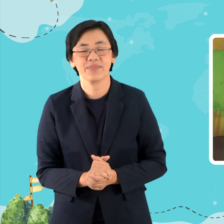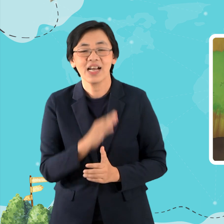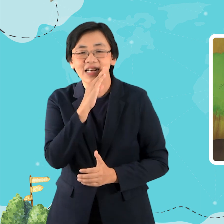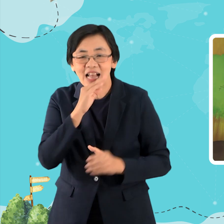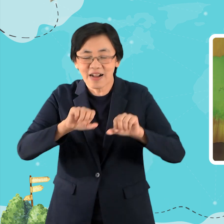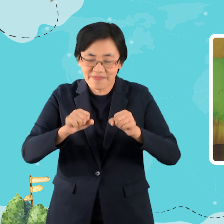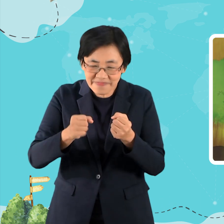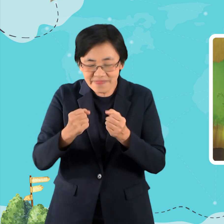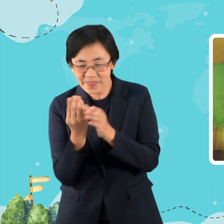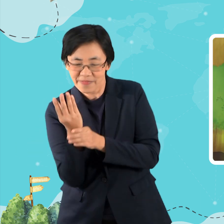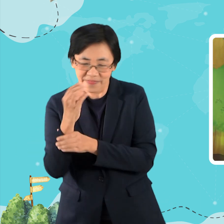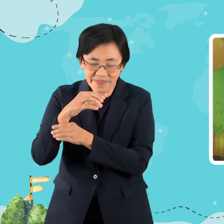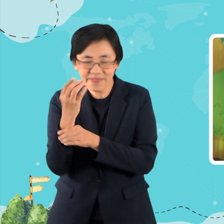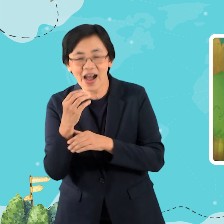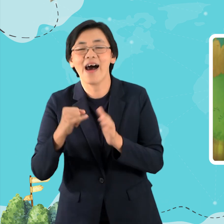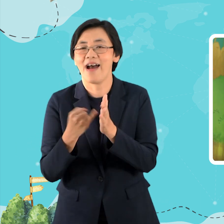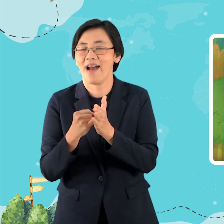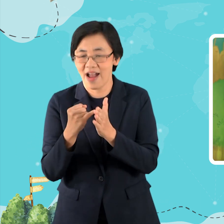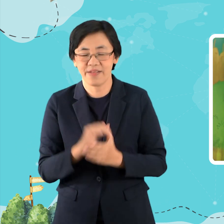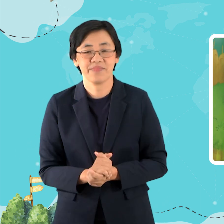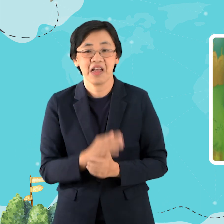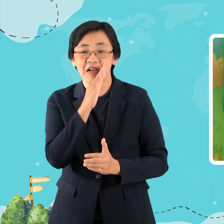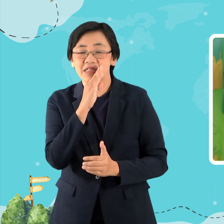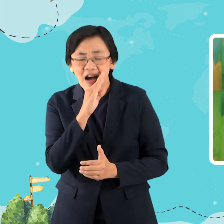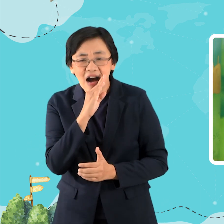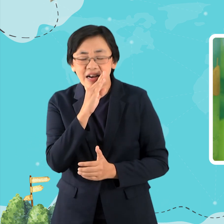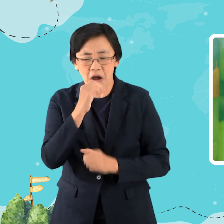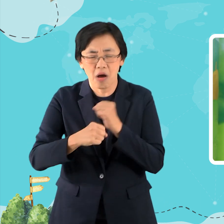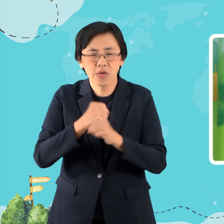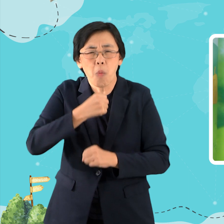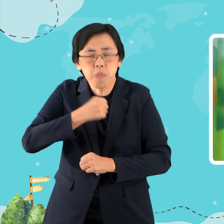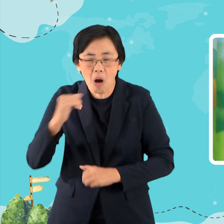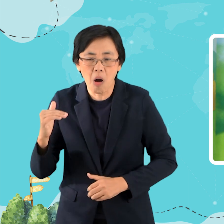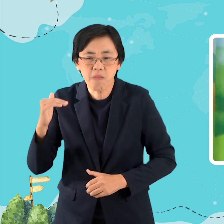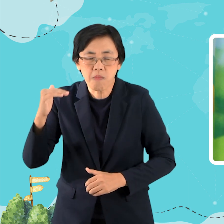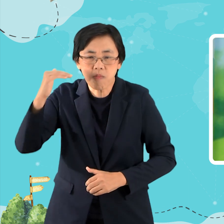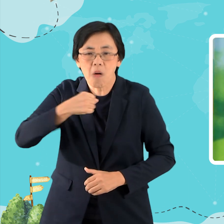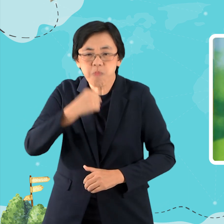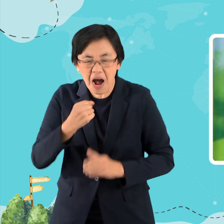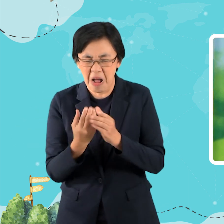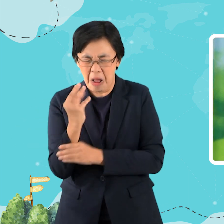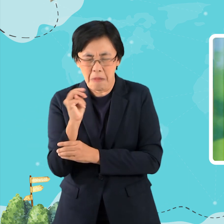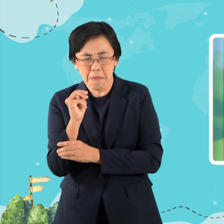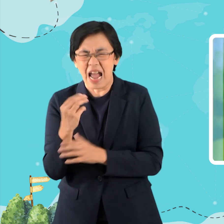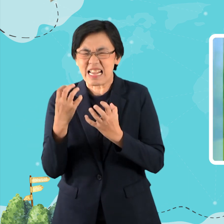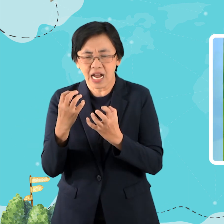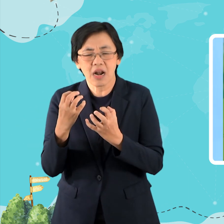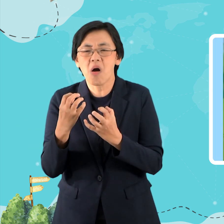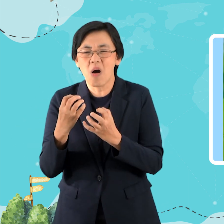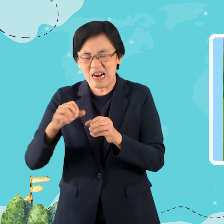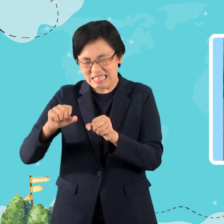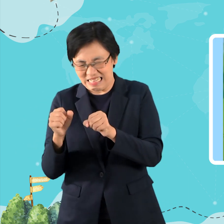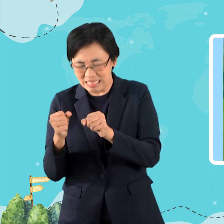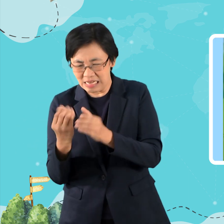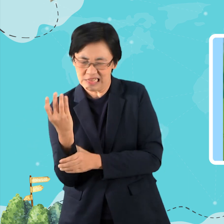สามารถดัดง่ายตามใจแต่เมื่ออายุมากขึ้นนะจ๊ะไม้ก็เริ่มแข็งคิดจะ